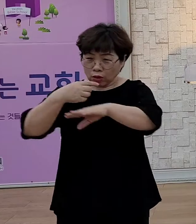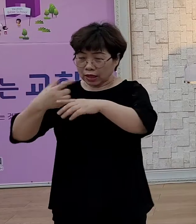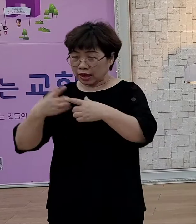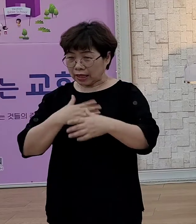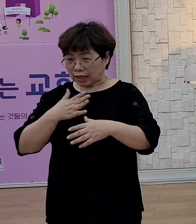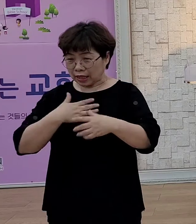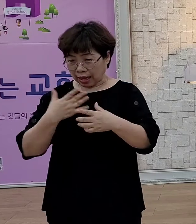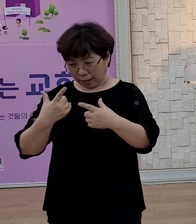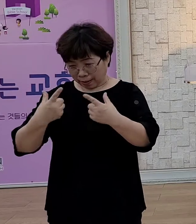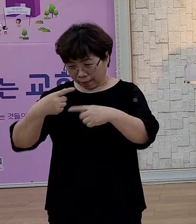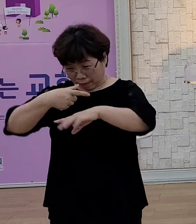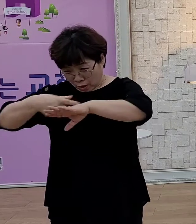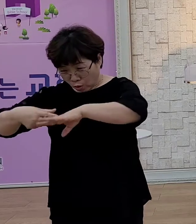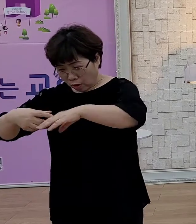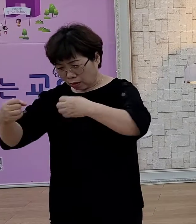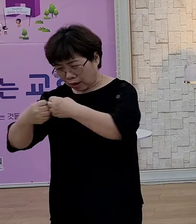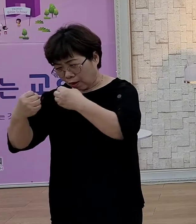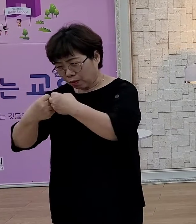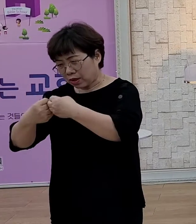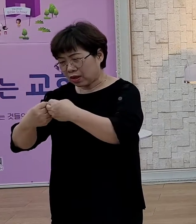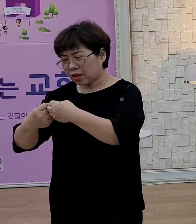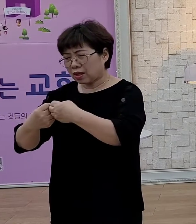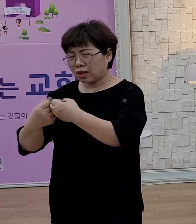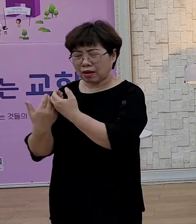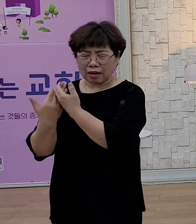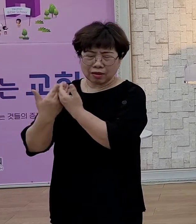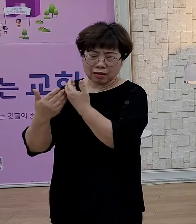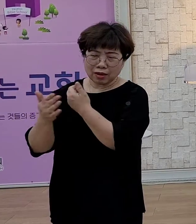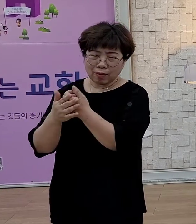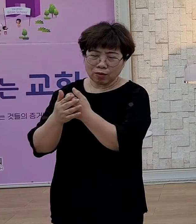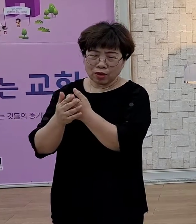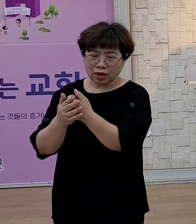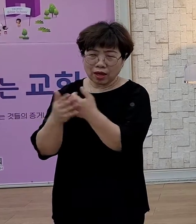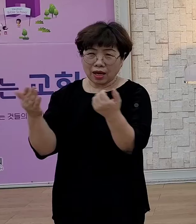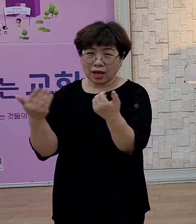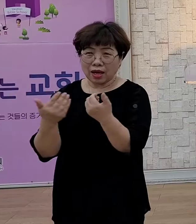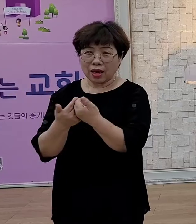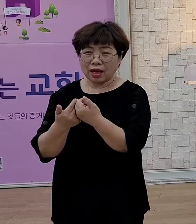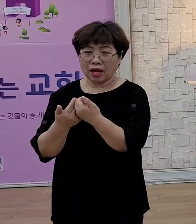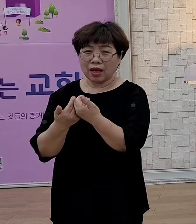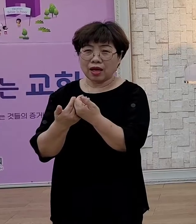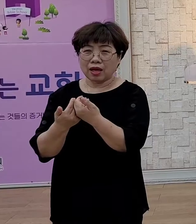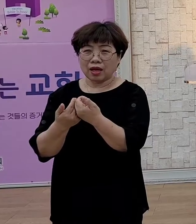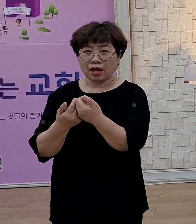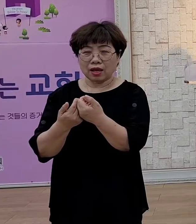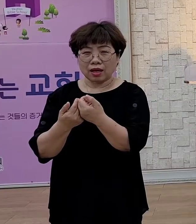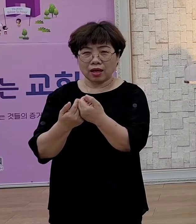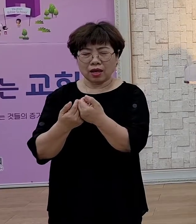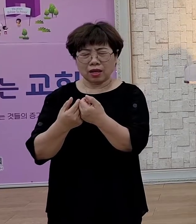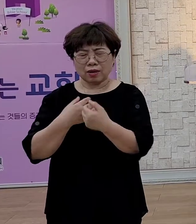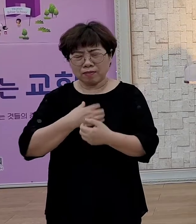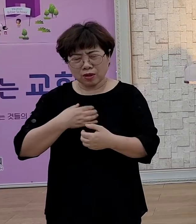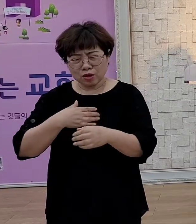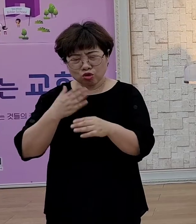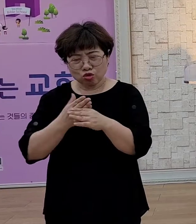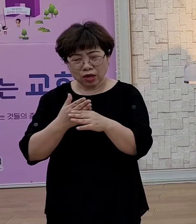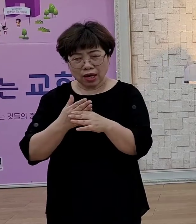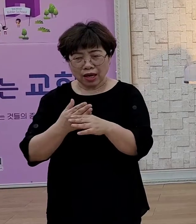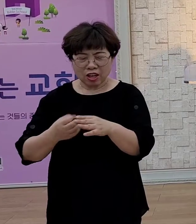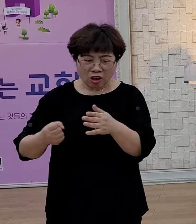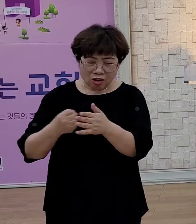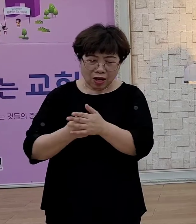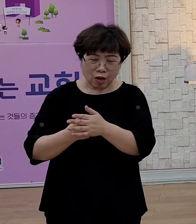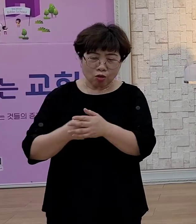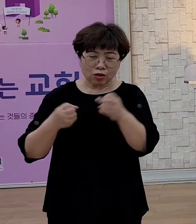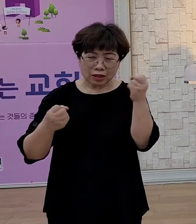고통 속에서 이 마음이 심란했다가 돌아왔는데, 그 살 집마저, 그 성읍마저 다 불타 없어졌고 자기